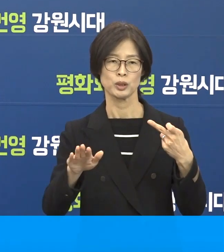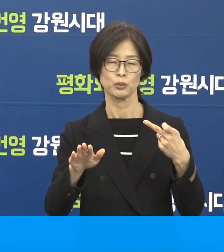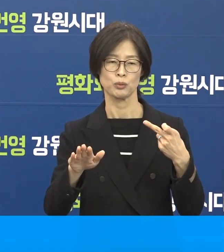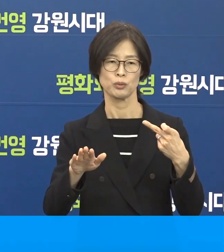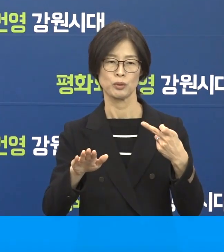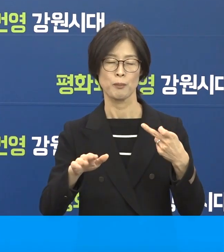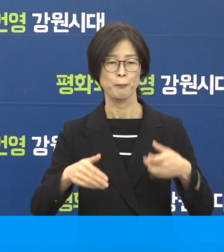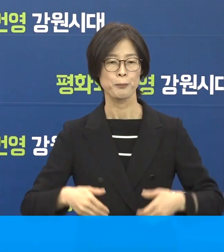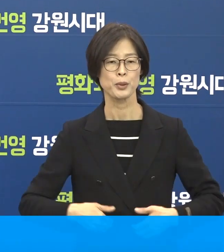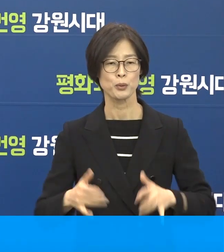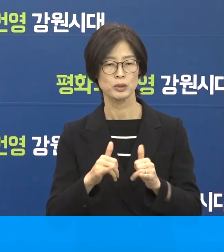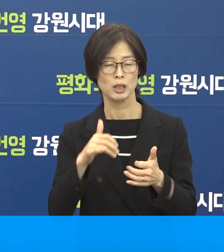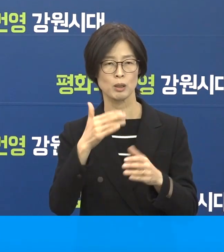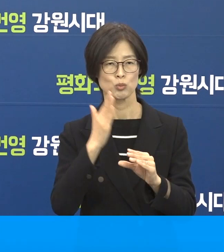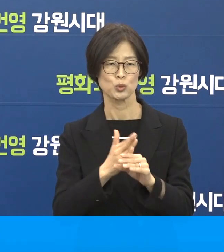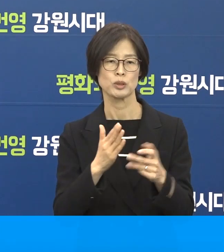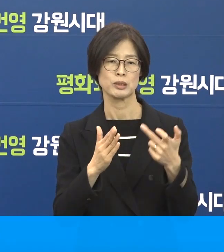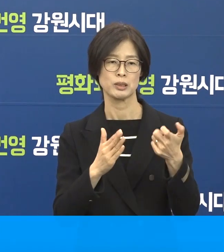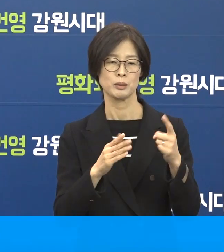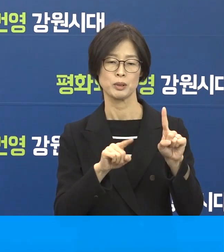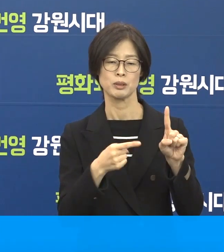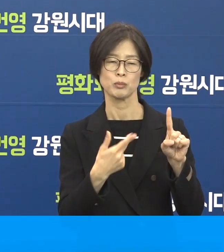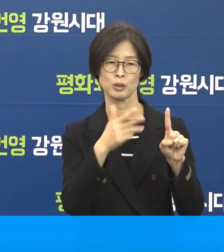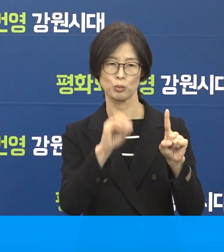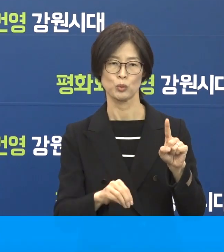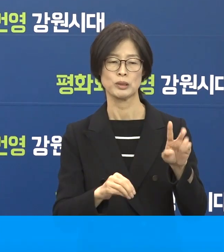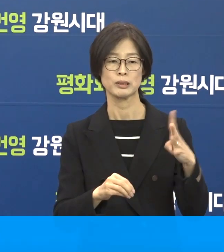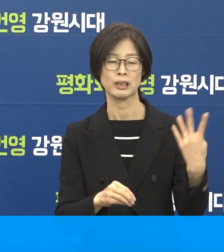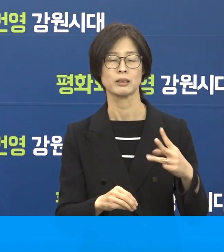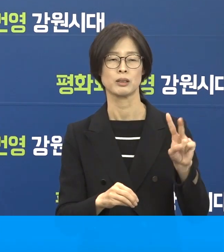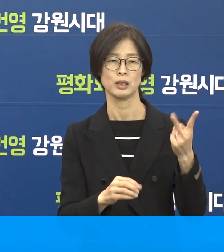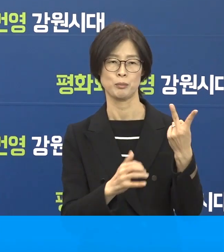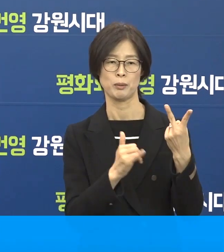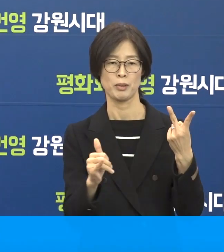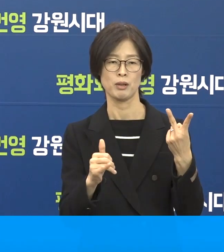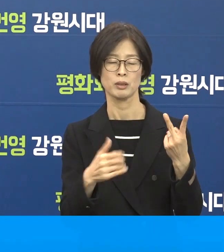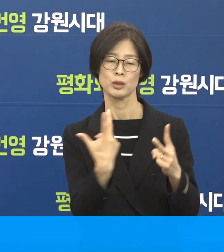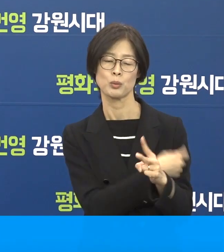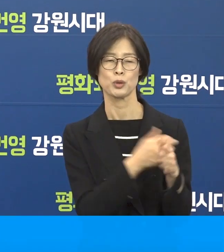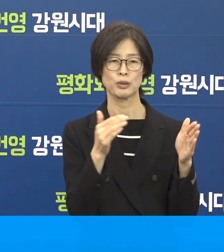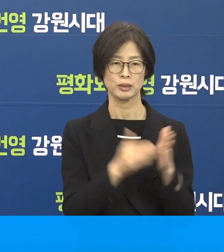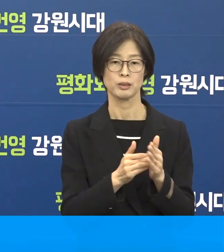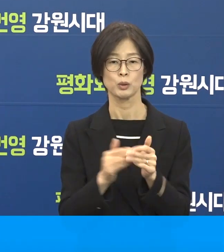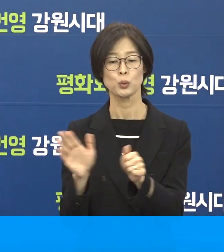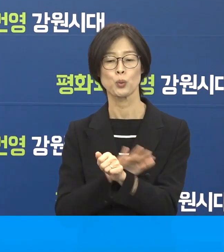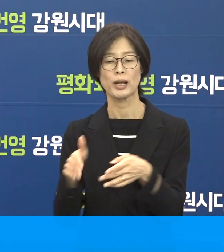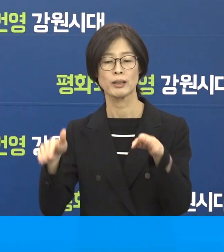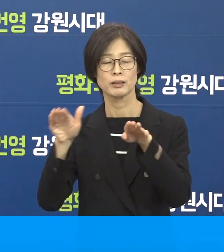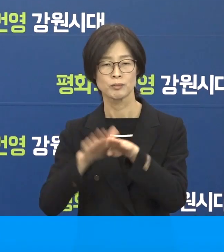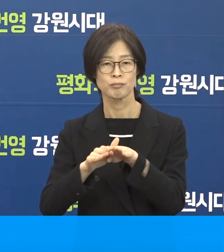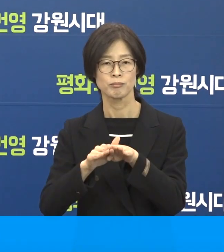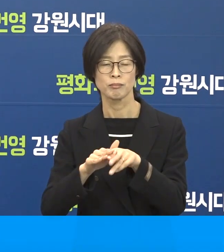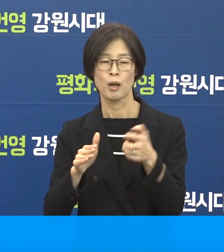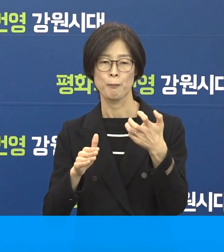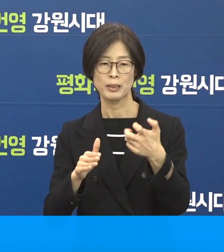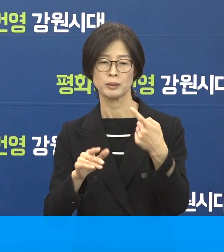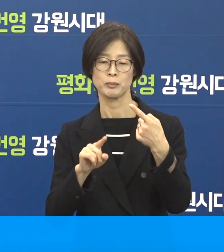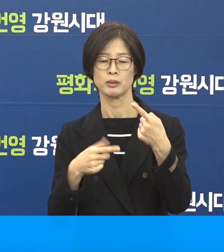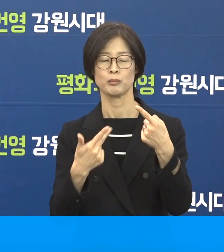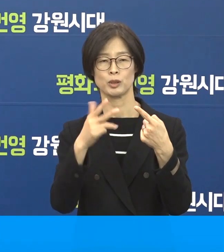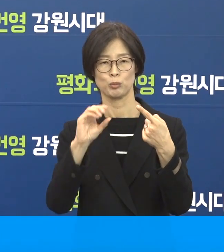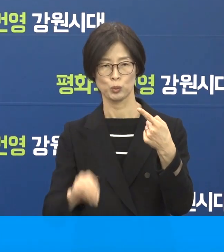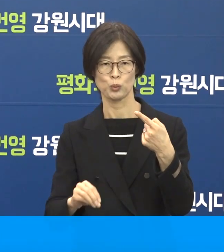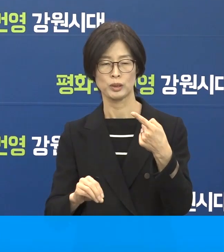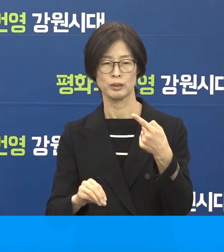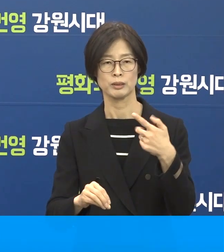대비 77.1%인 4,200여 명이 접종하였고, 요양시설은